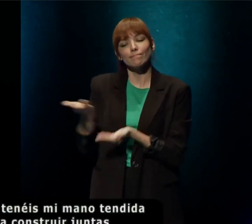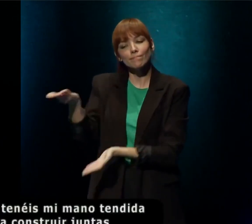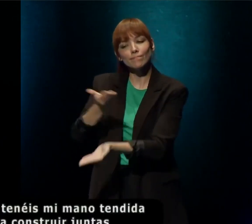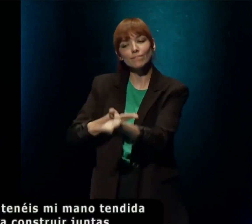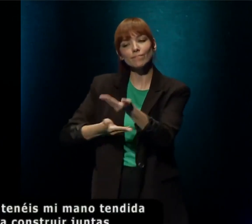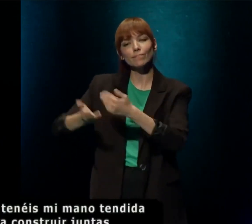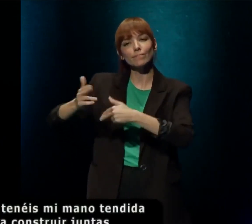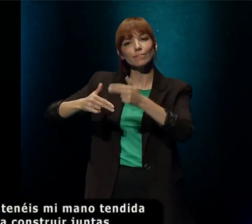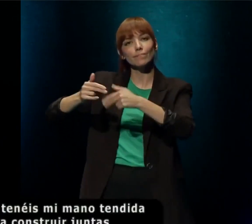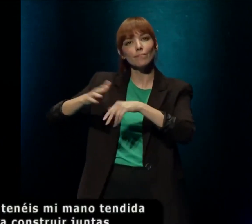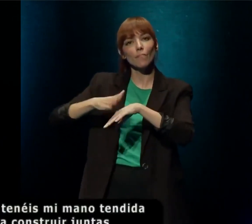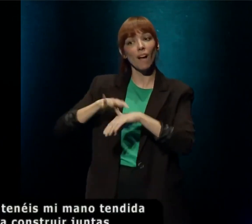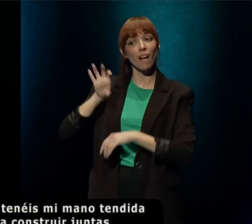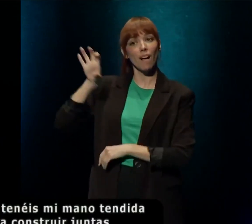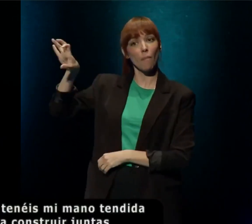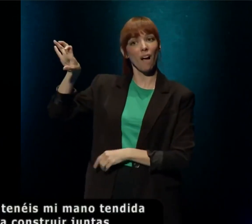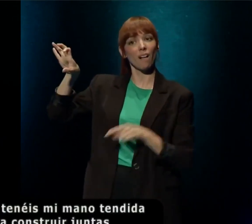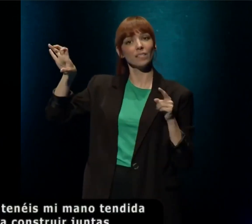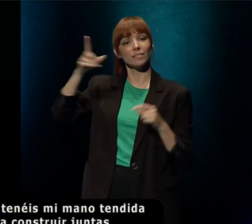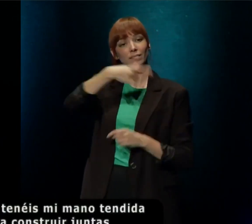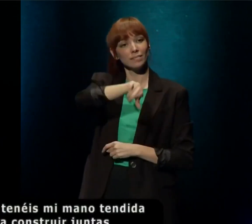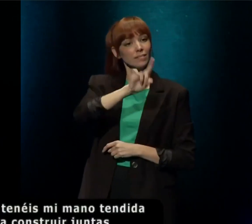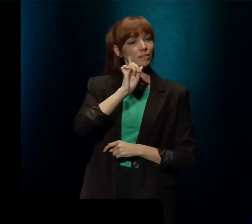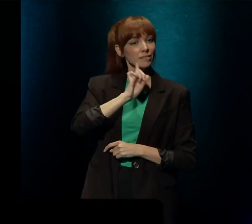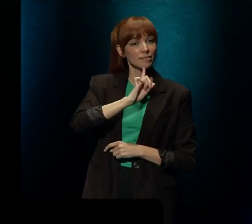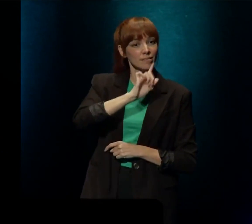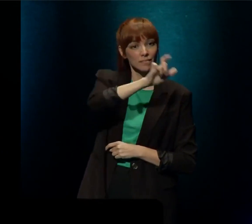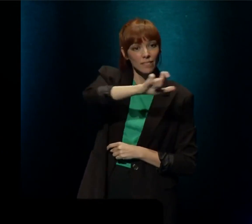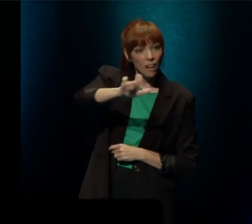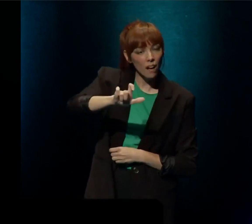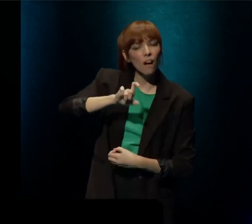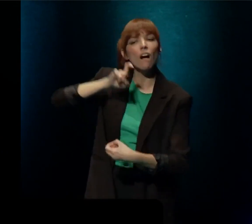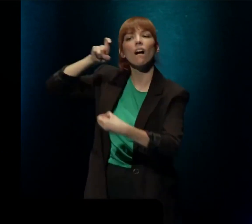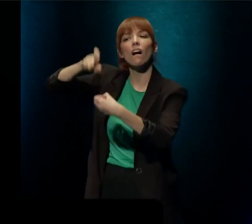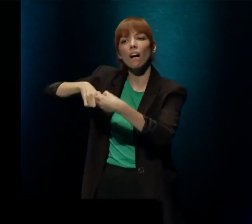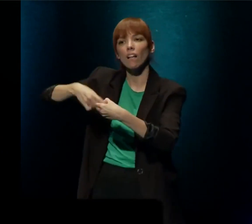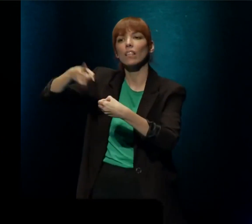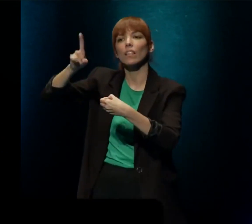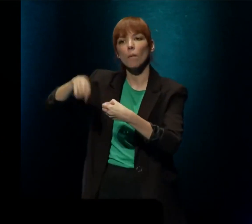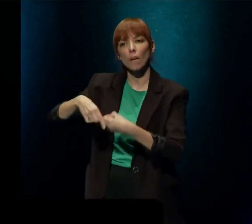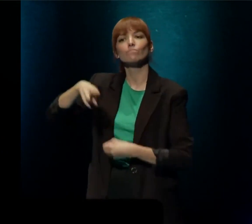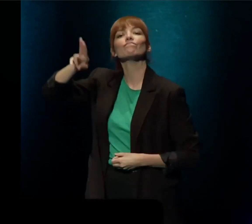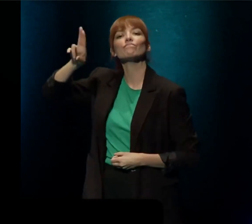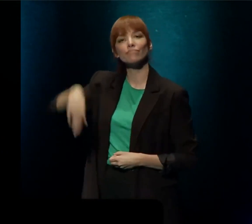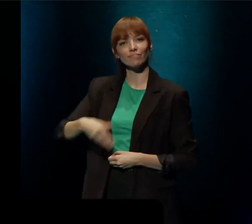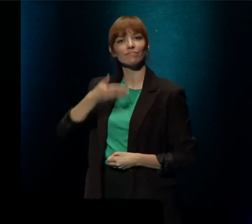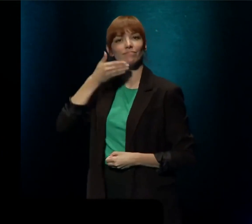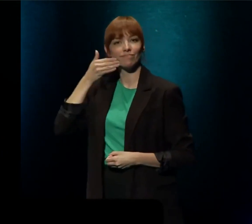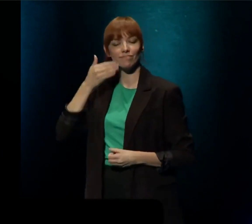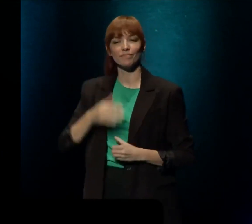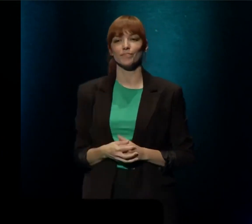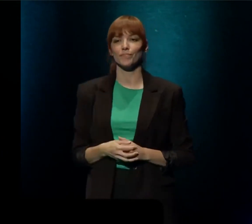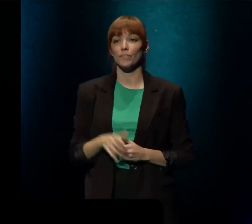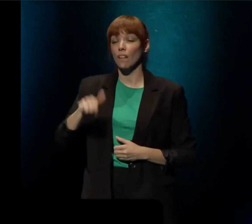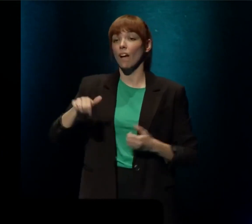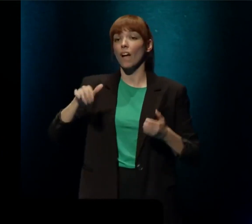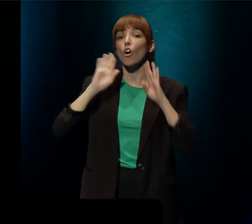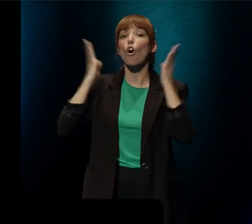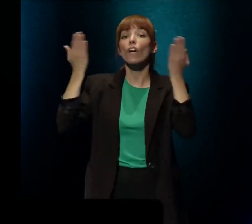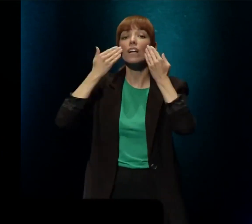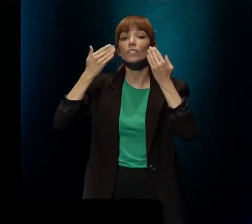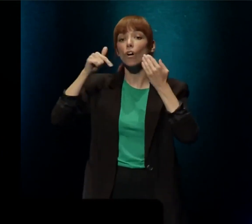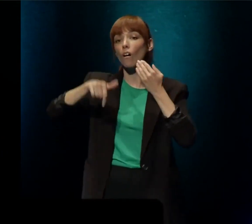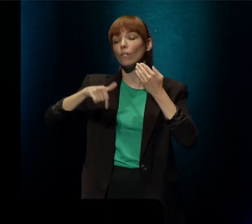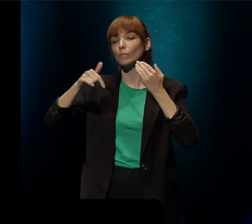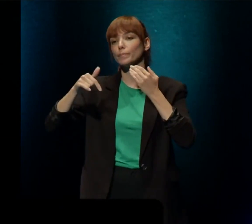personas sordas seáis, estéis y contéis. Este congreso también debe